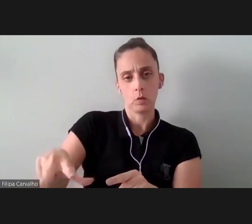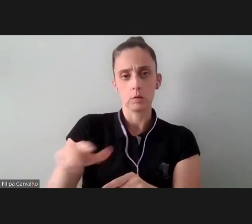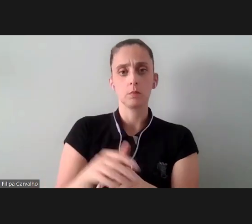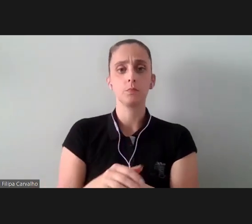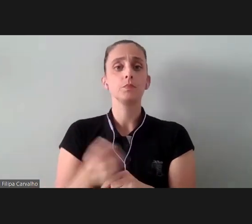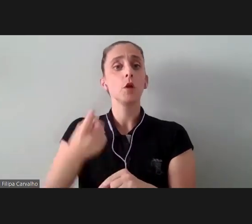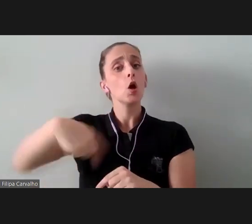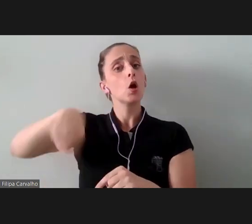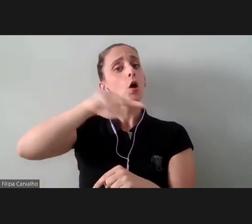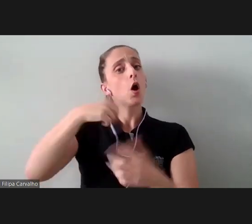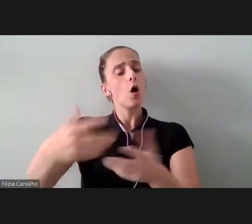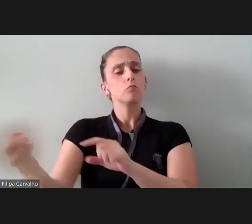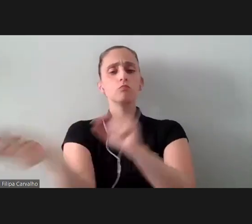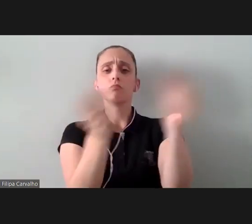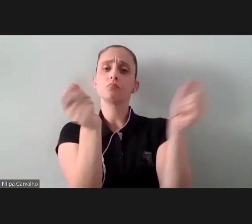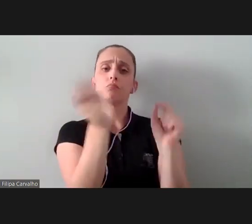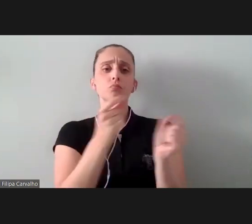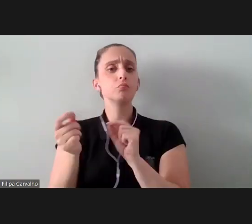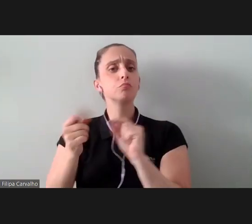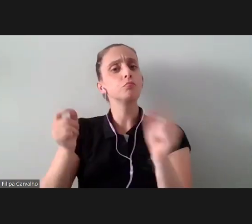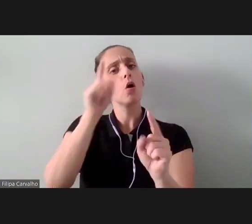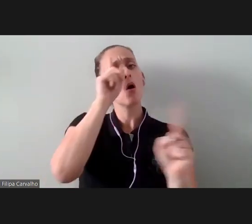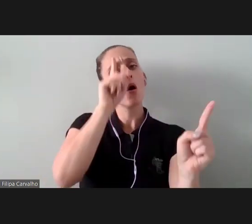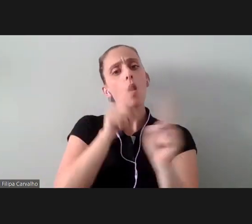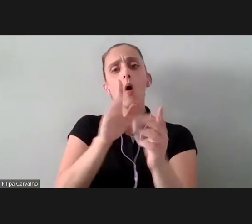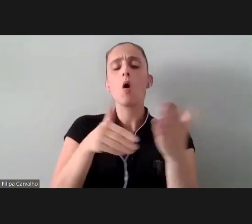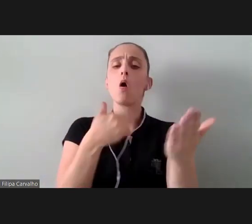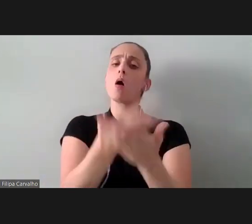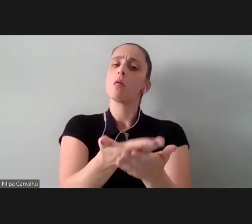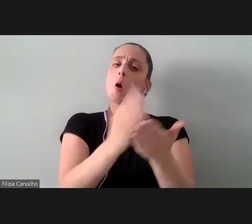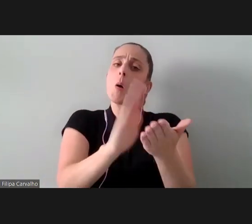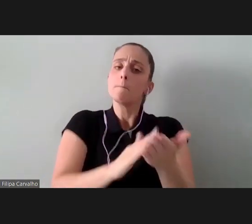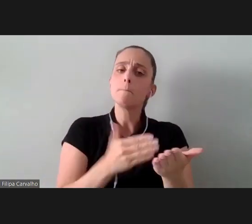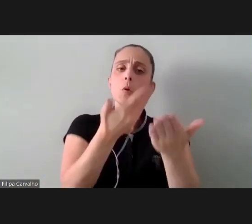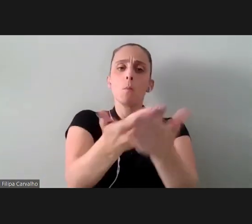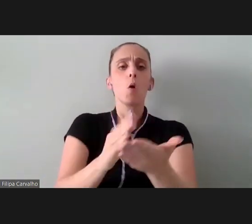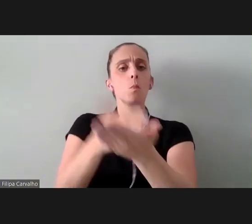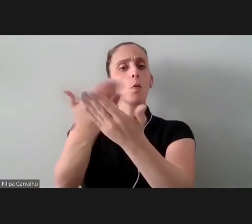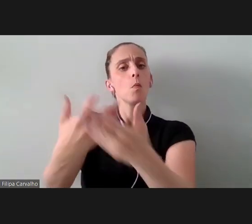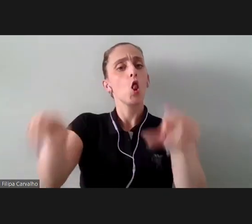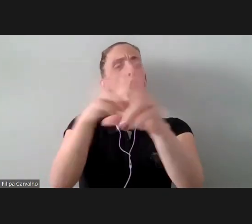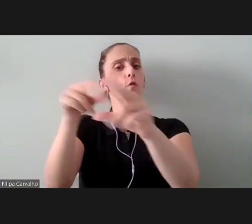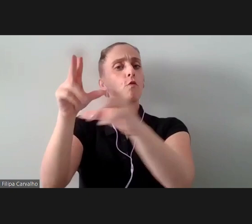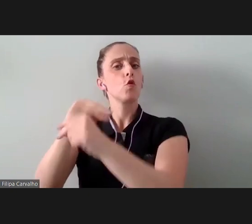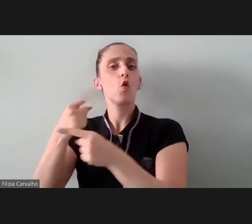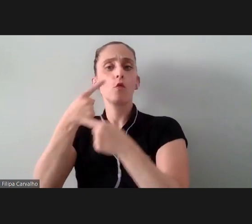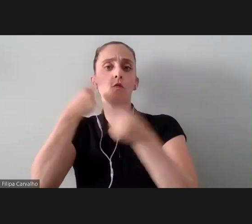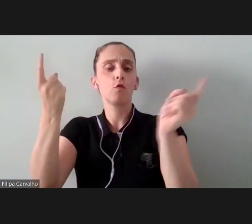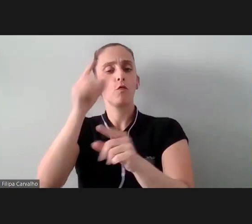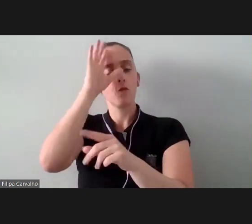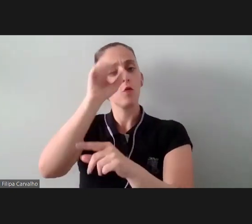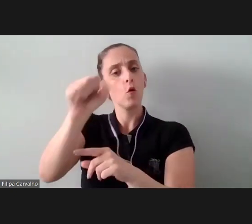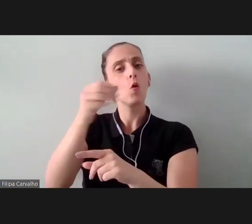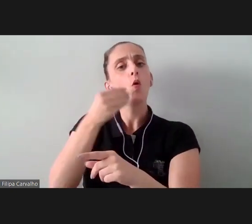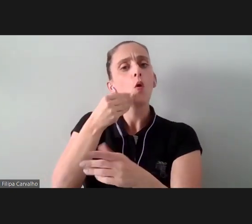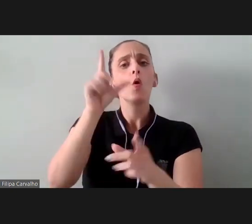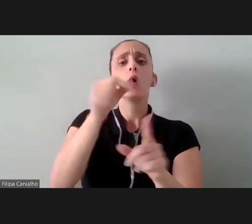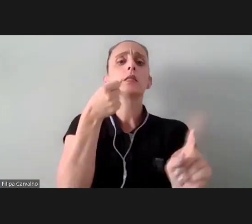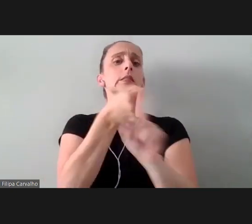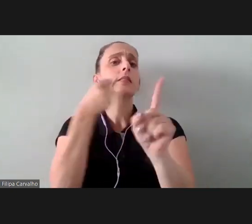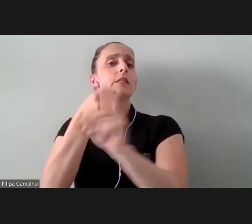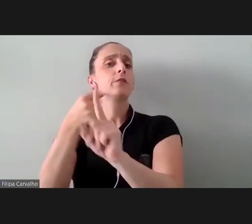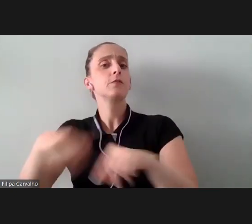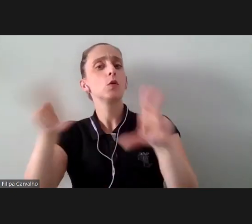Vamos procurar nesta conversa, não é, explorar iniciativas de inovação pública, olhando para os desafios e as oportunidades